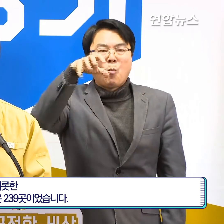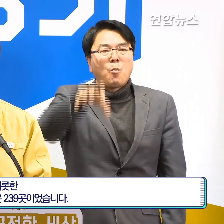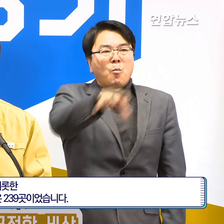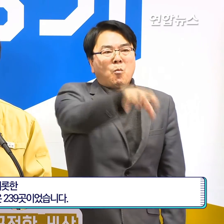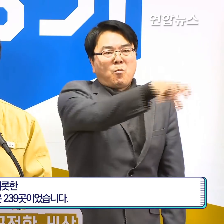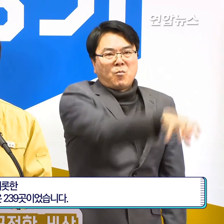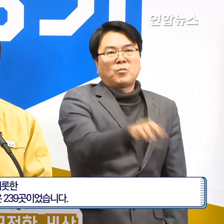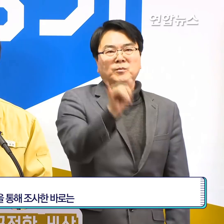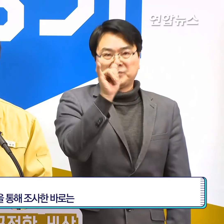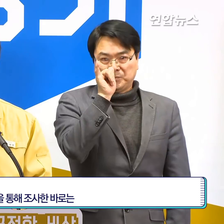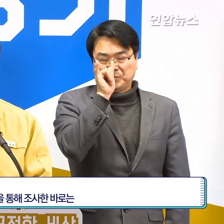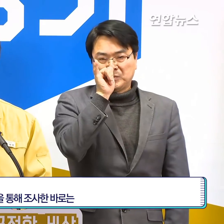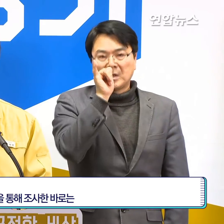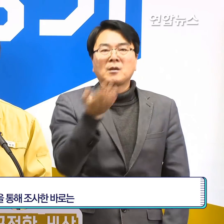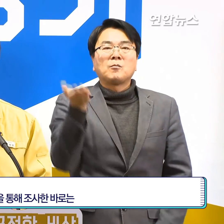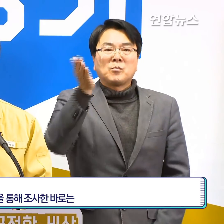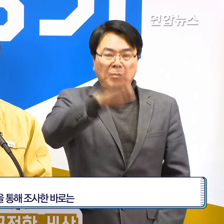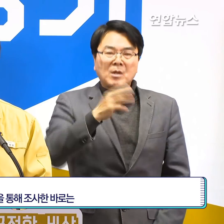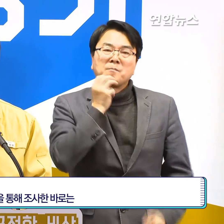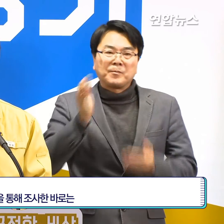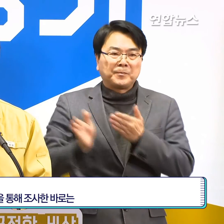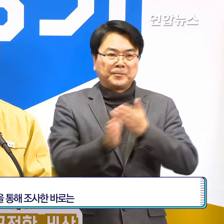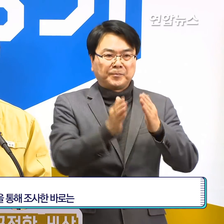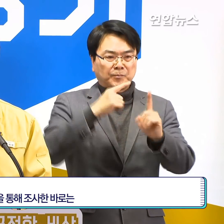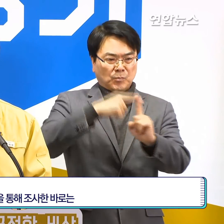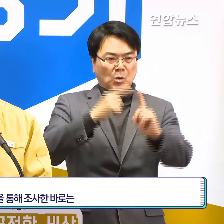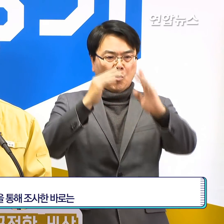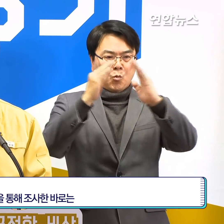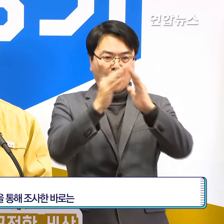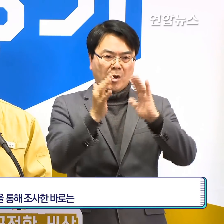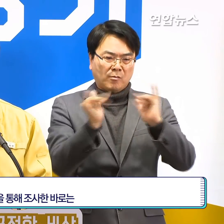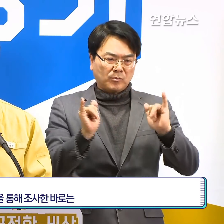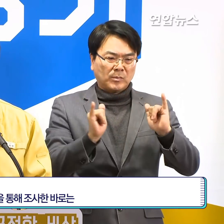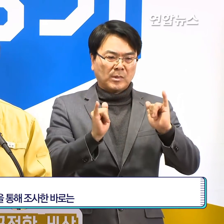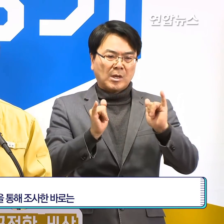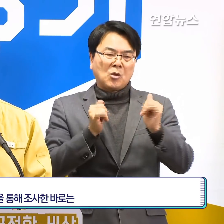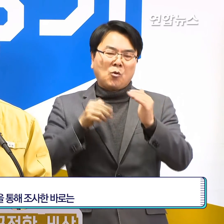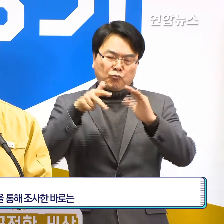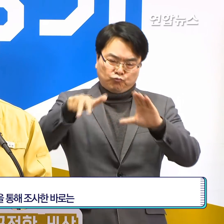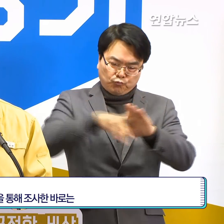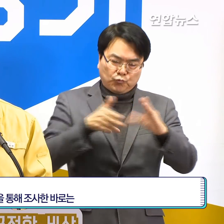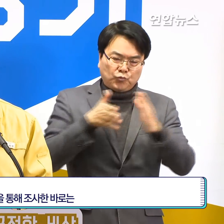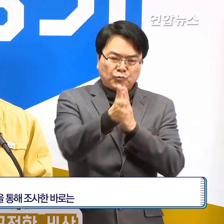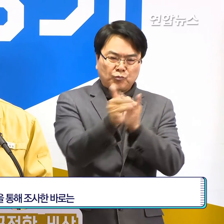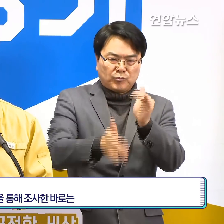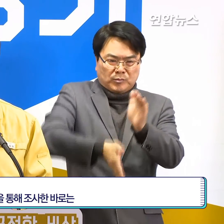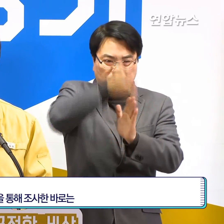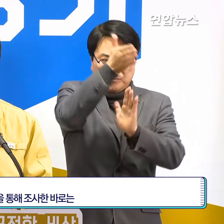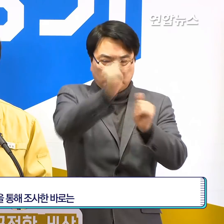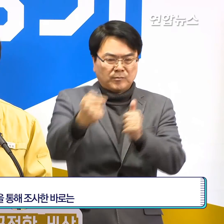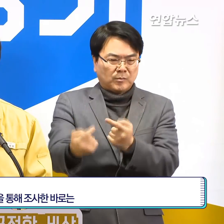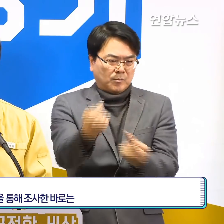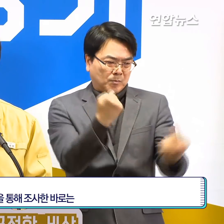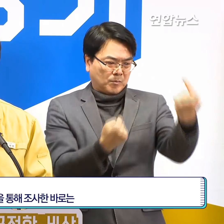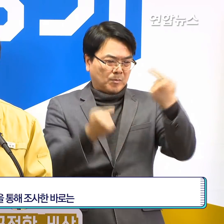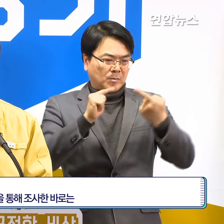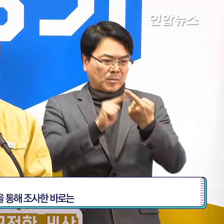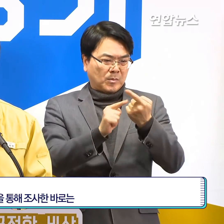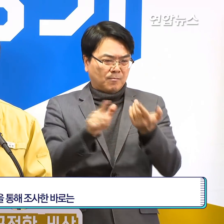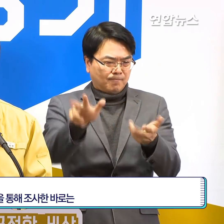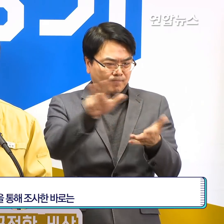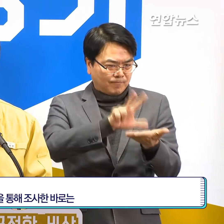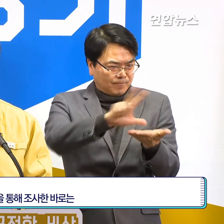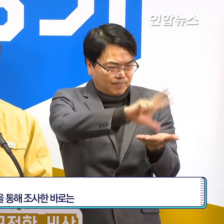239곳이었습니다. 그러나 경기도가 교회 관계자, 종교 전문가, 시민 등의 제보와 자료 검색